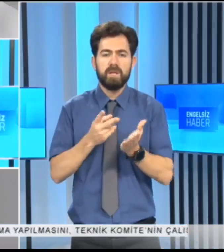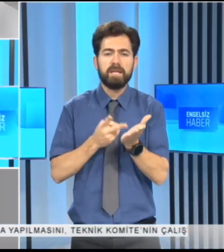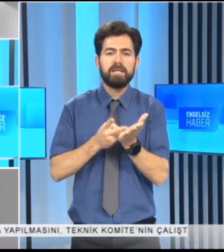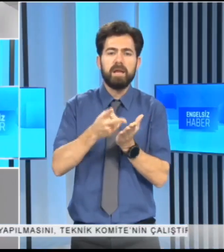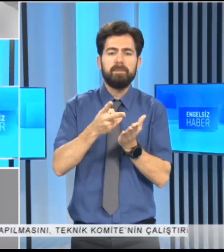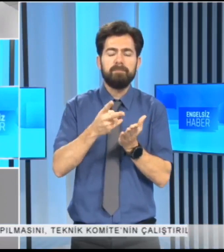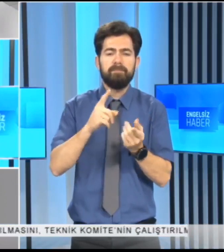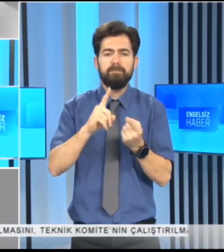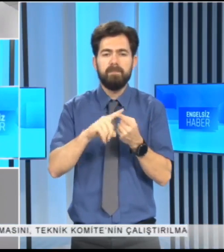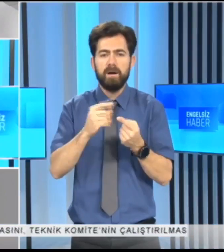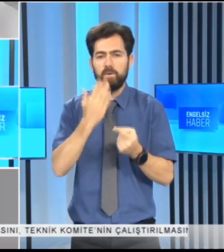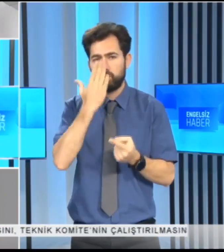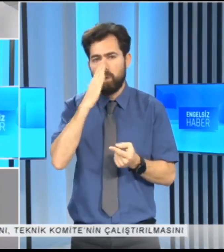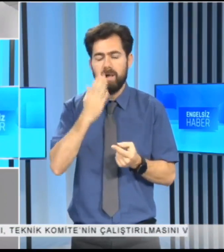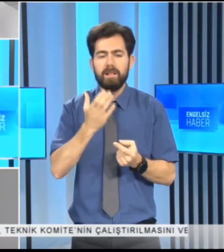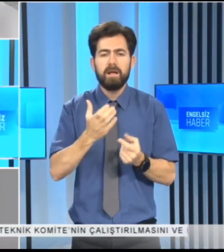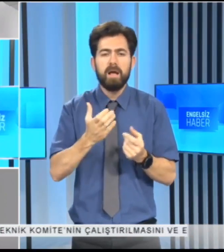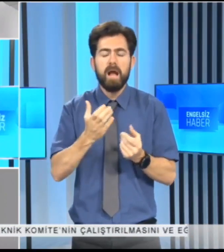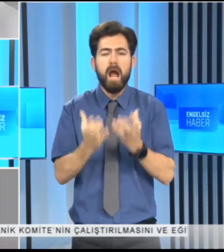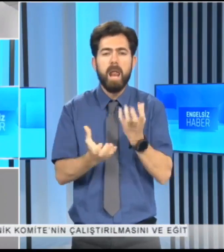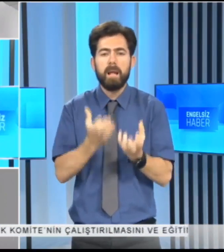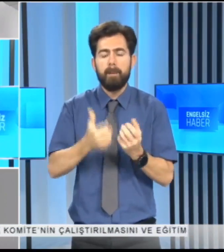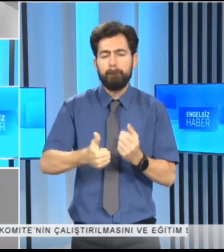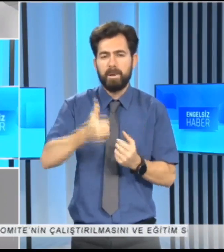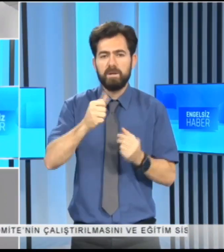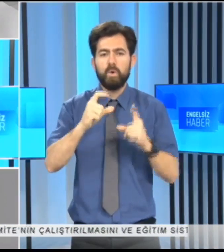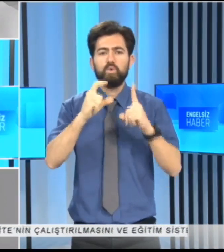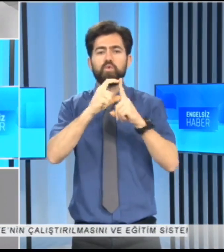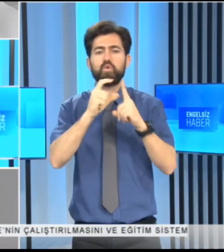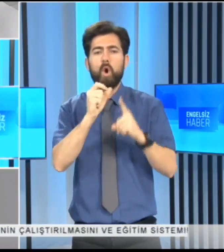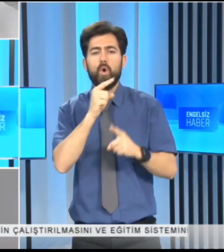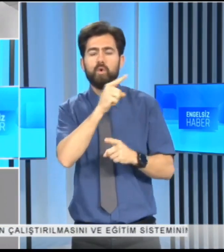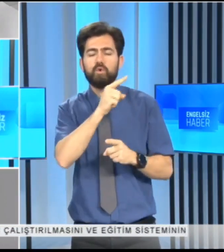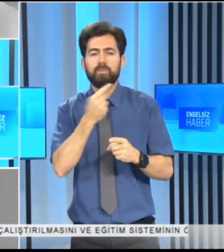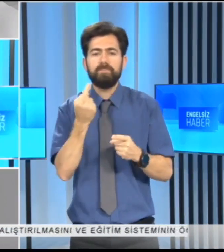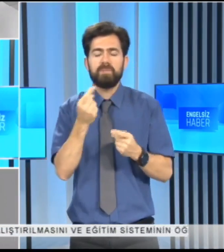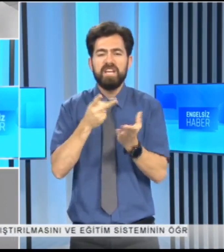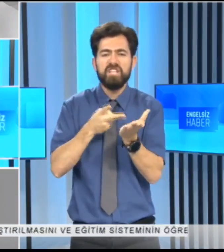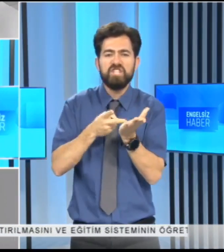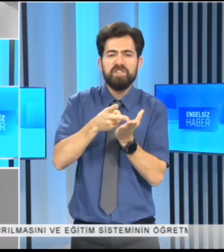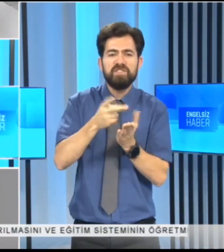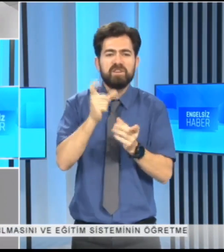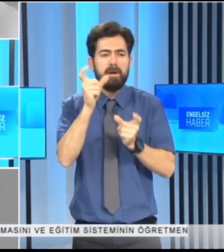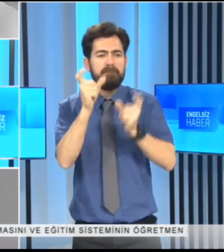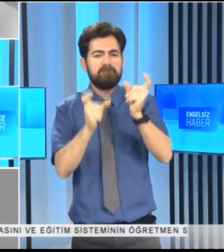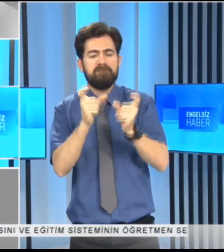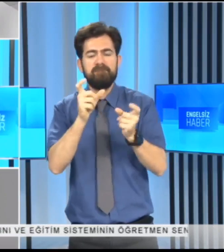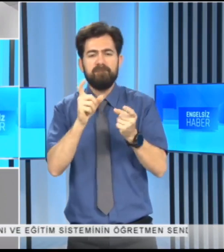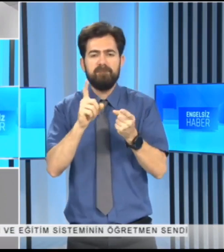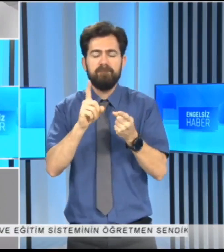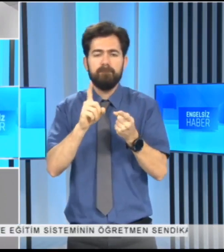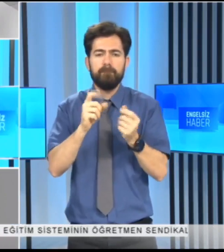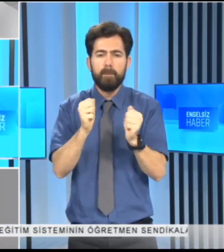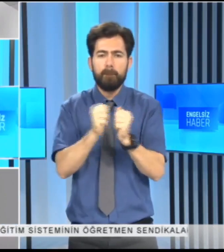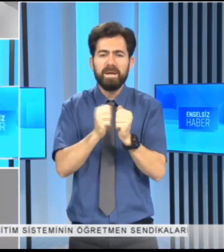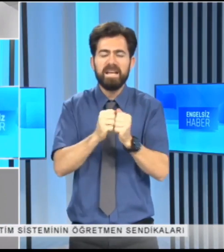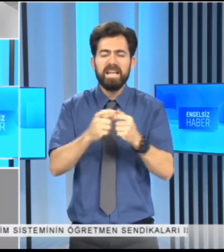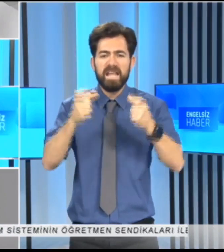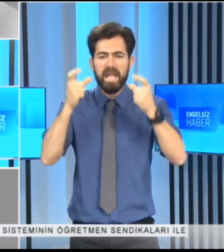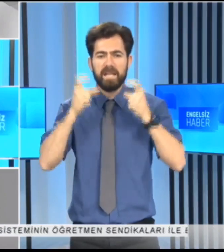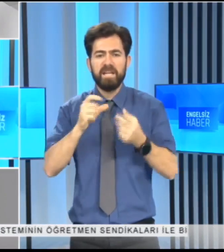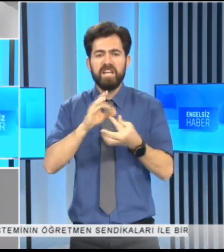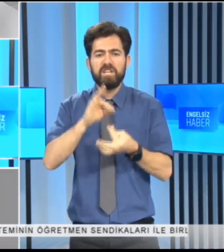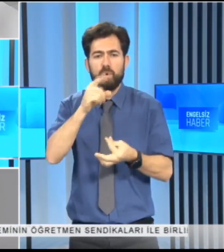Tarım ve Doğal Kaynaklar Bakanı Dursun Oğuz, Hayvan Üreticileri ve Yetiştiricileri Birliği